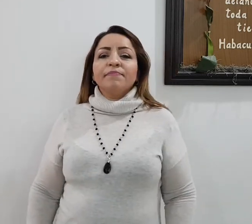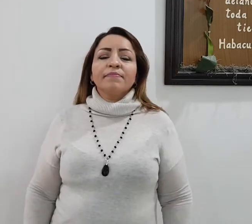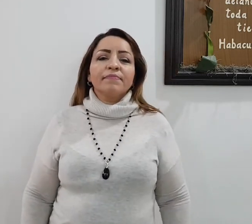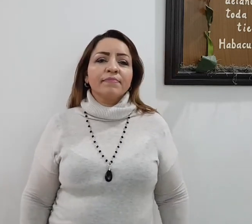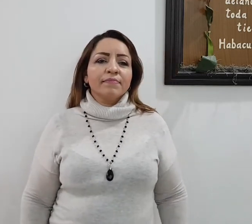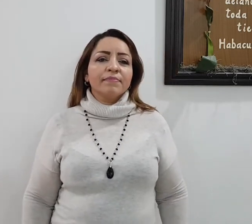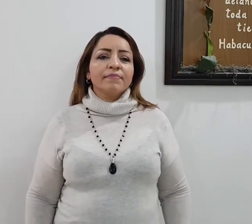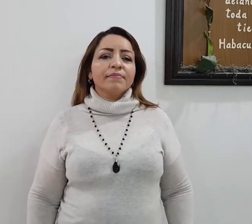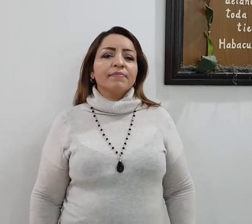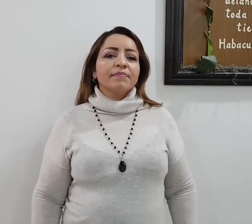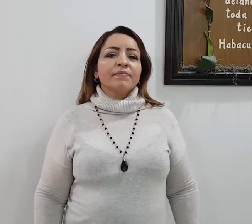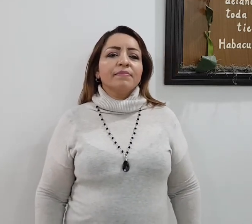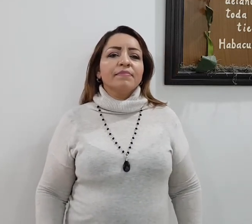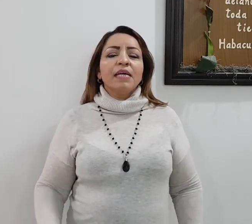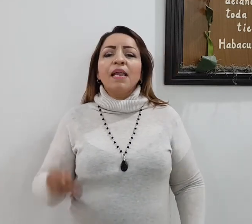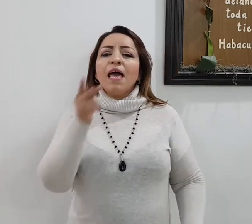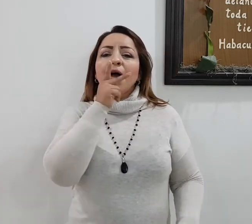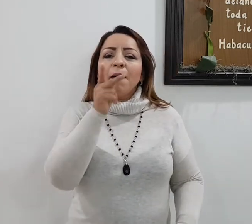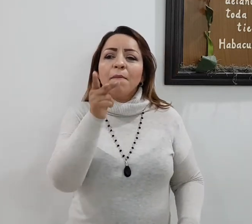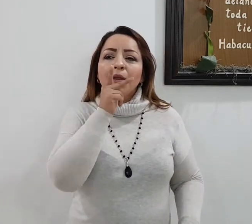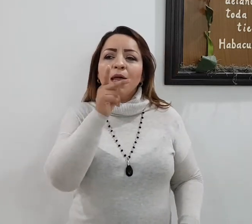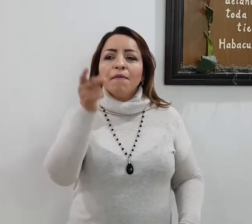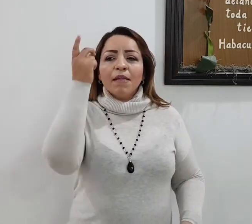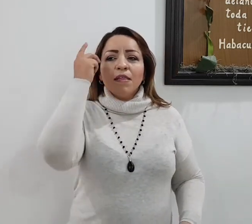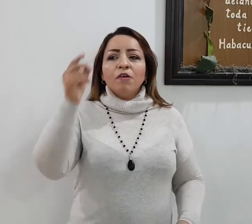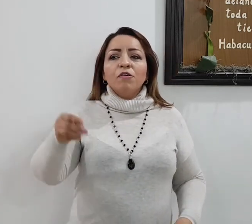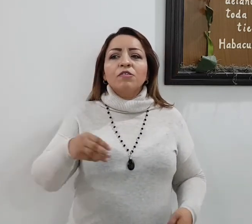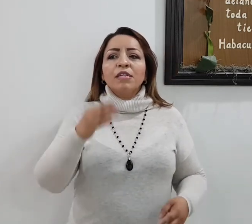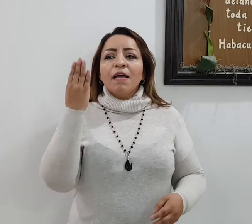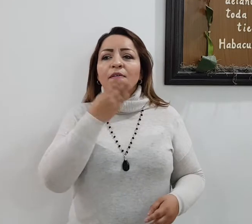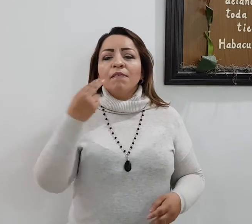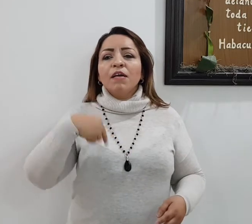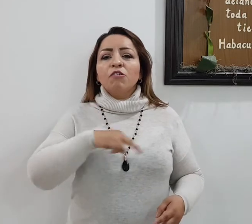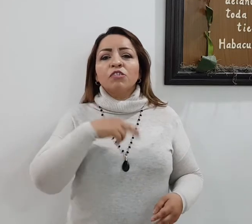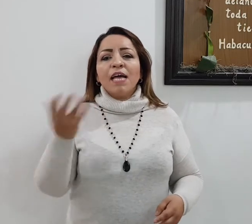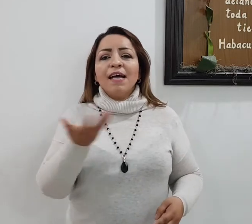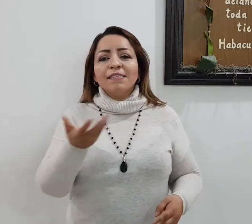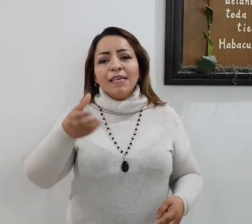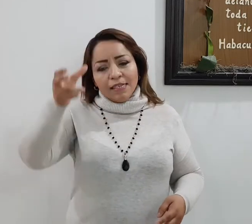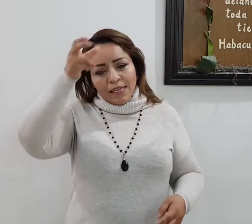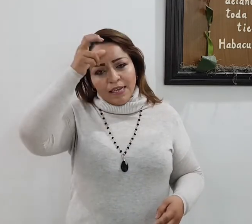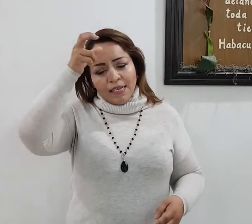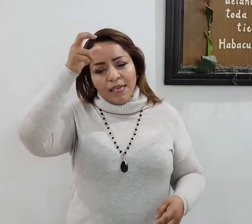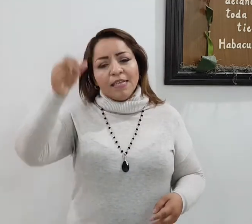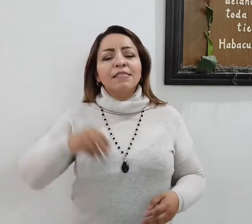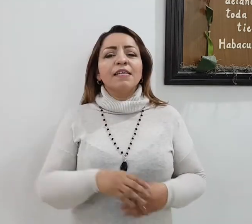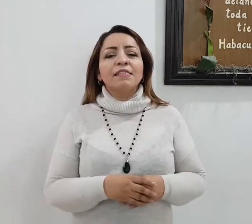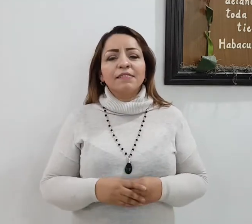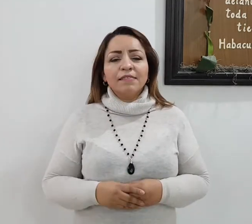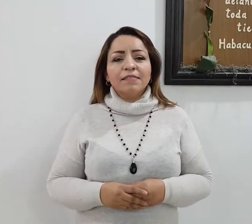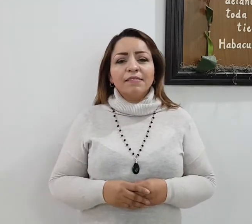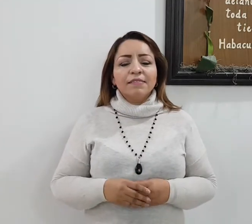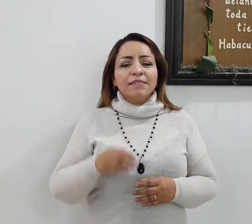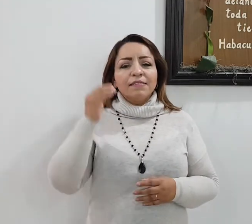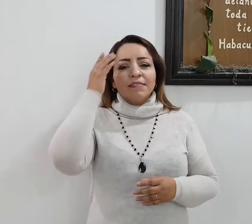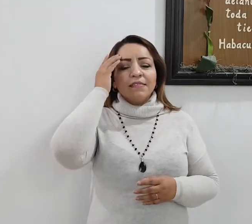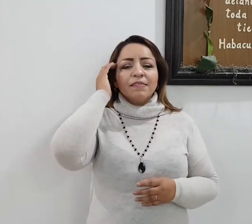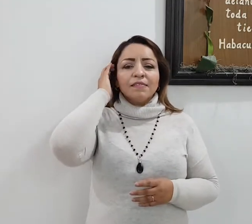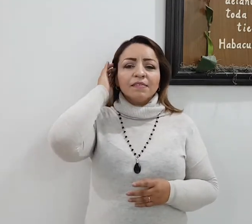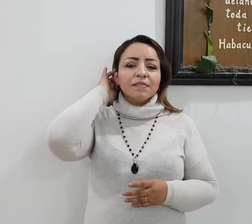través de la palabra del Señor. Todo género ahí se abarca. Hoy, al iniciar este año